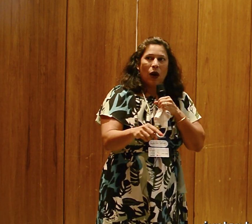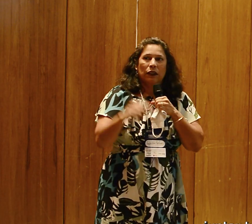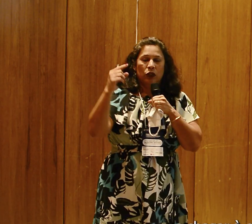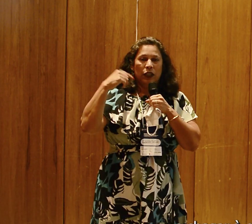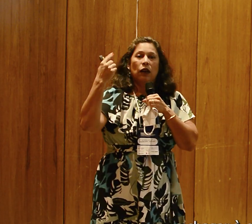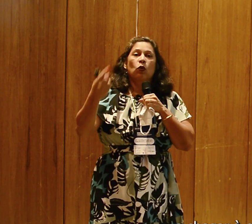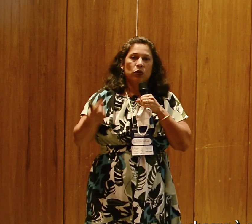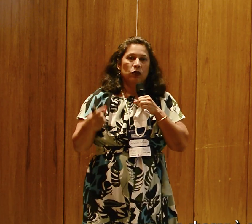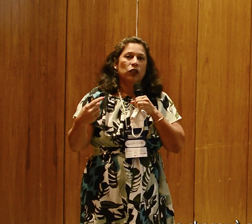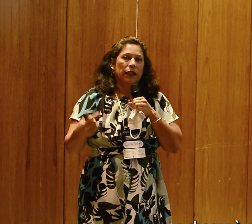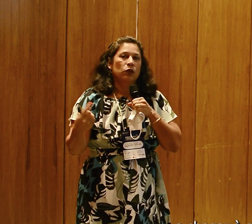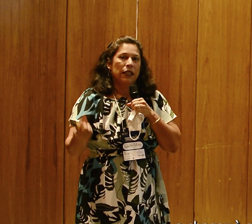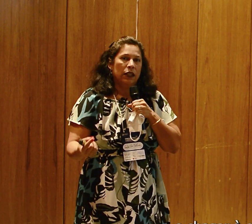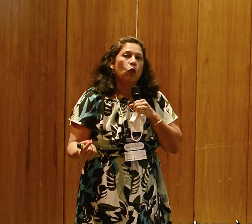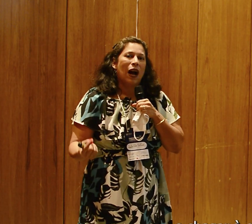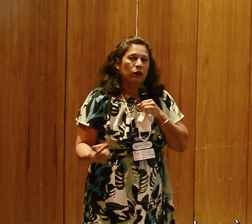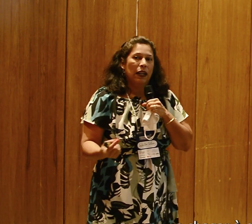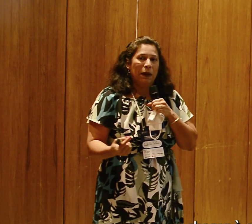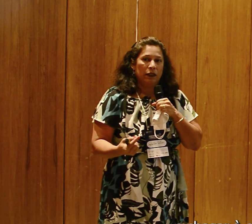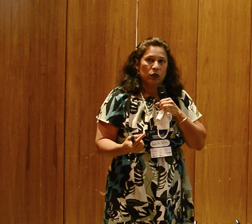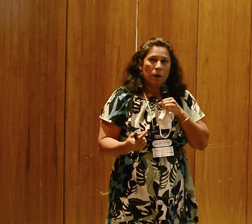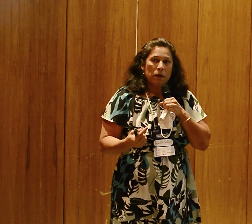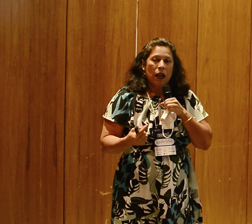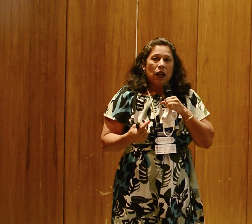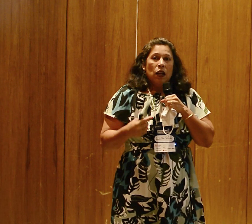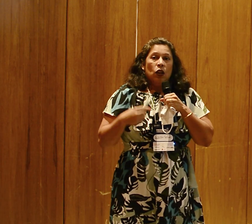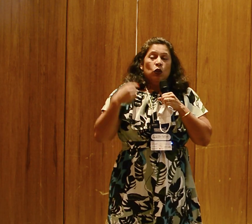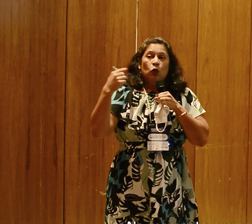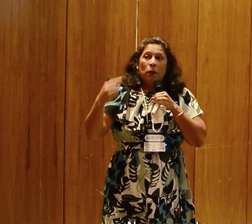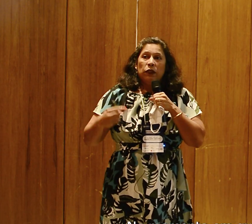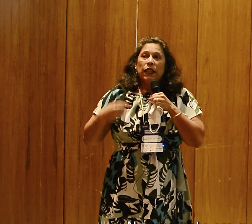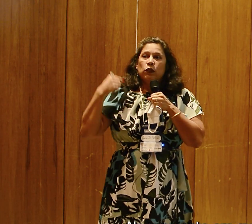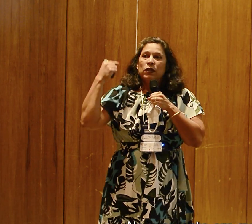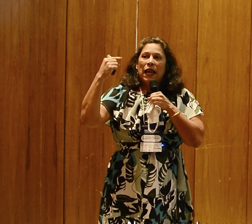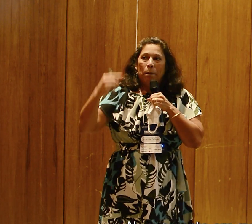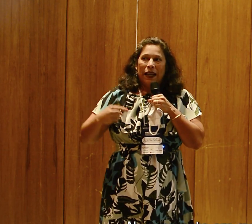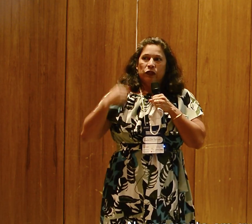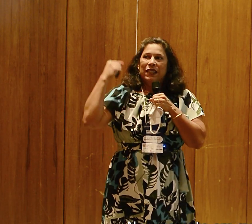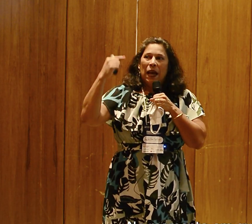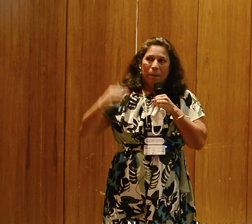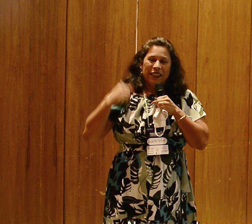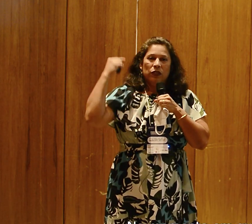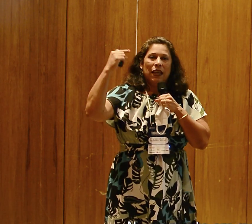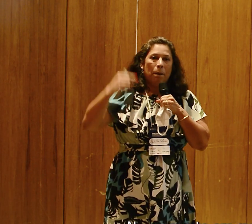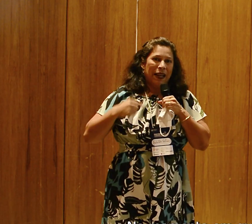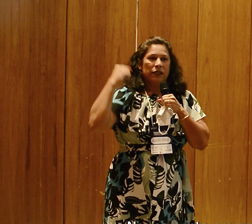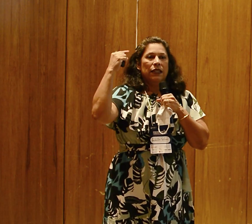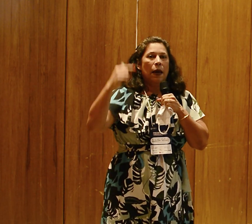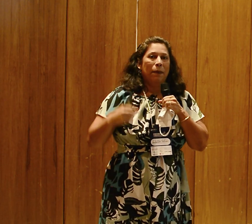3 e 4, e chegar à conclusão de que aquilo seriam 4 elementos. No momento em que isso se repete,